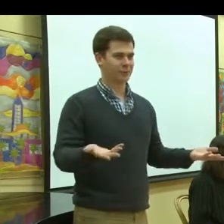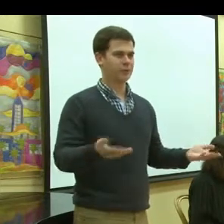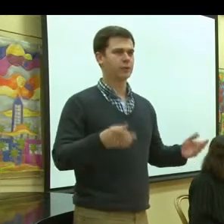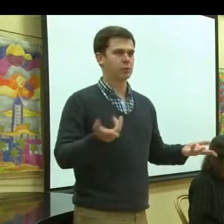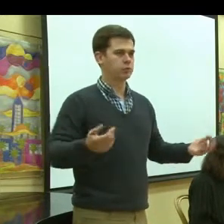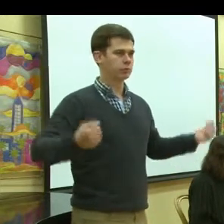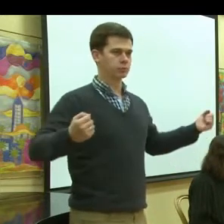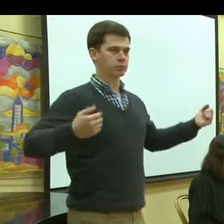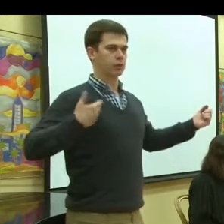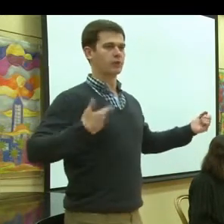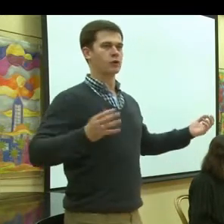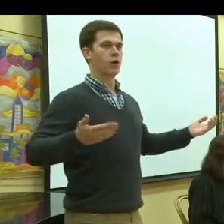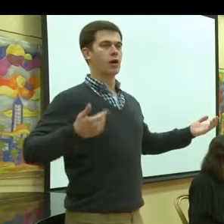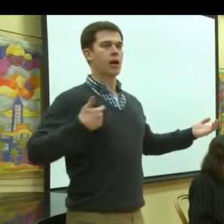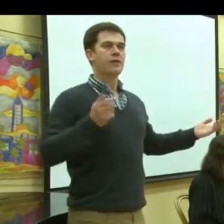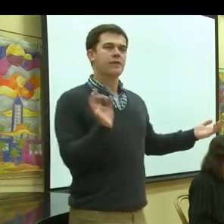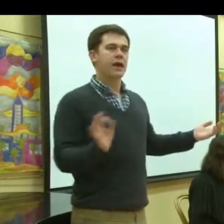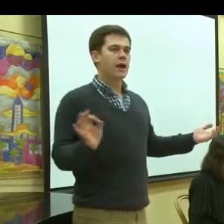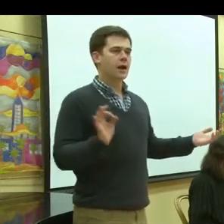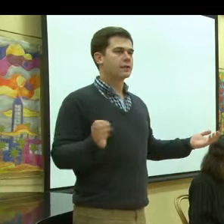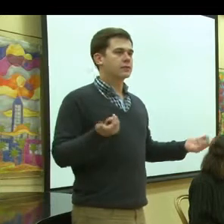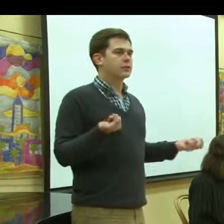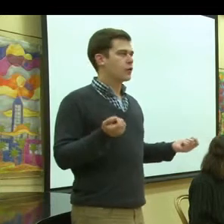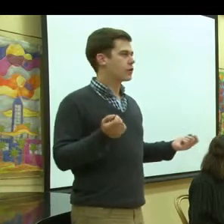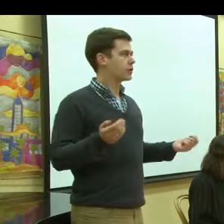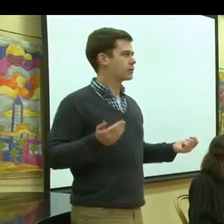przekazać partnerce. Si sabemos, por ejemplo, pararnos adelante,